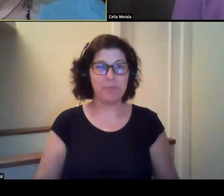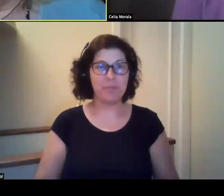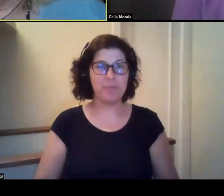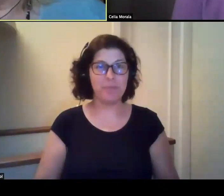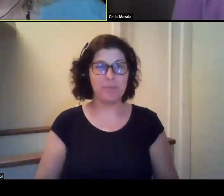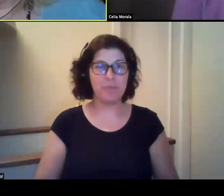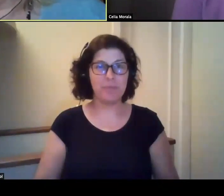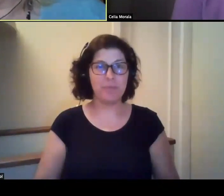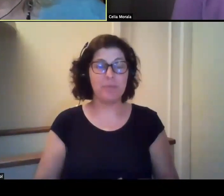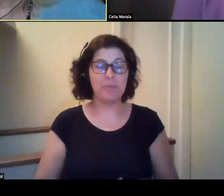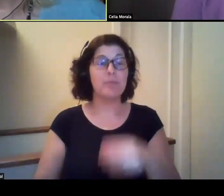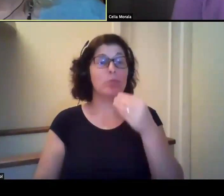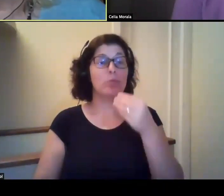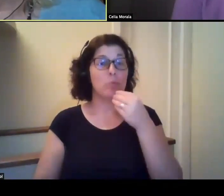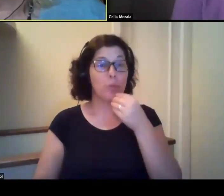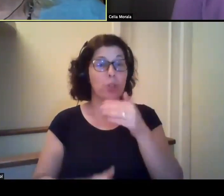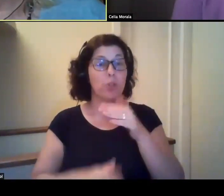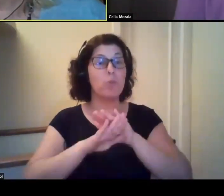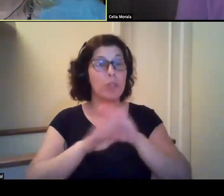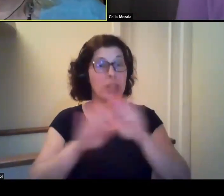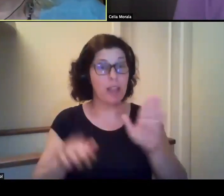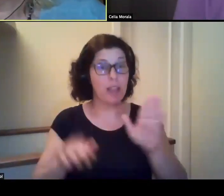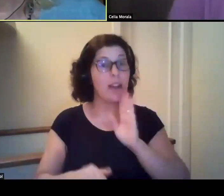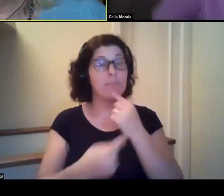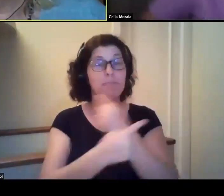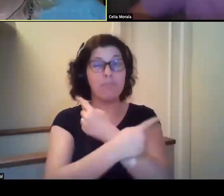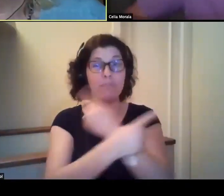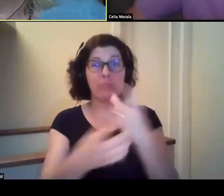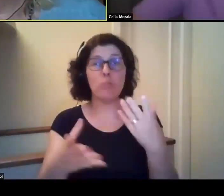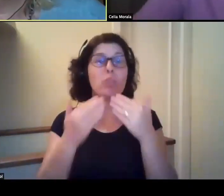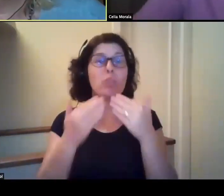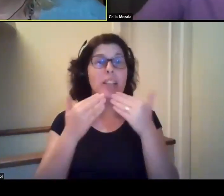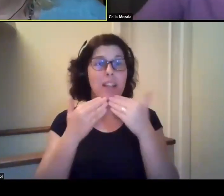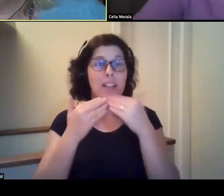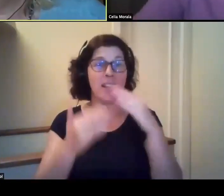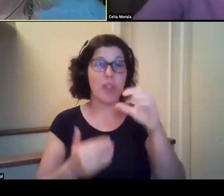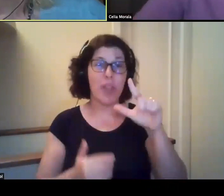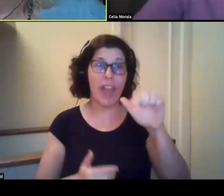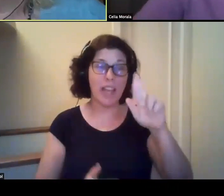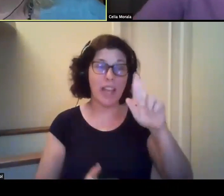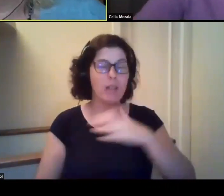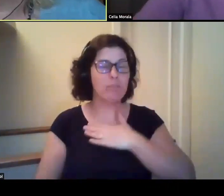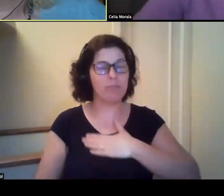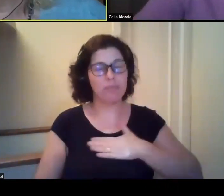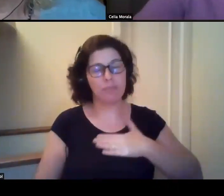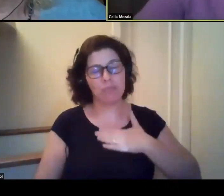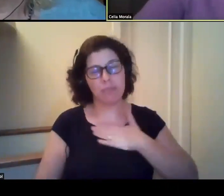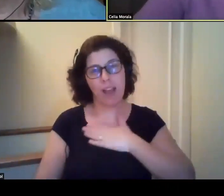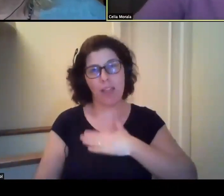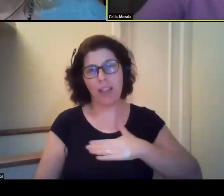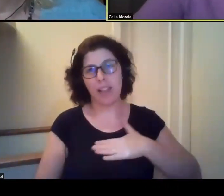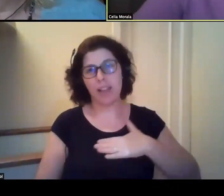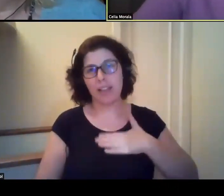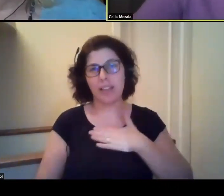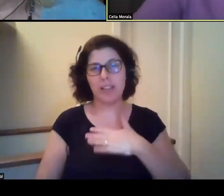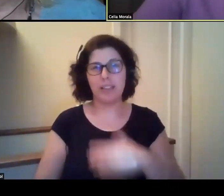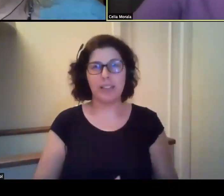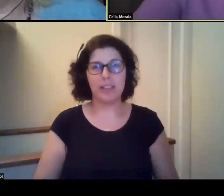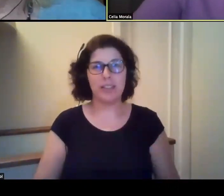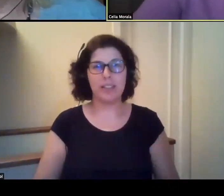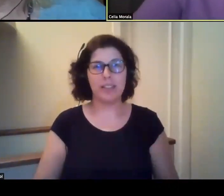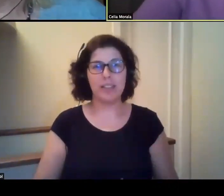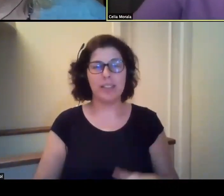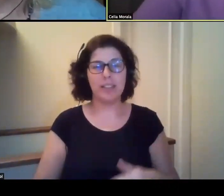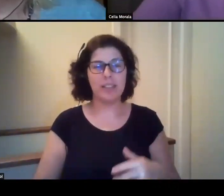Bueno, pues nada, lo dicho, muchísimas gracias, Celia, ha sido un verdadero placer. Creo que nos has dejado